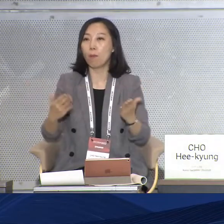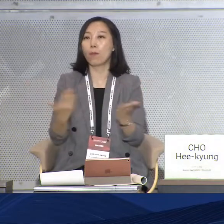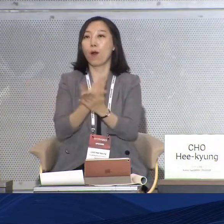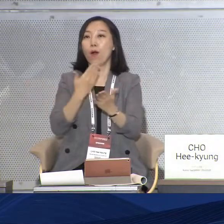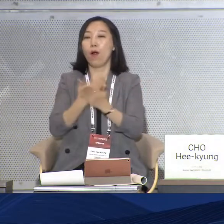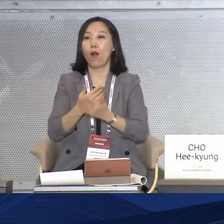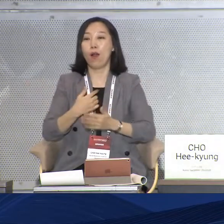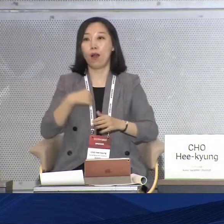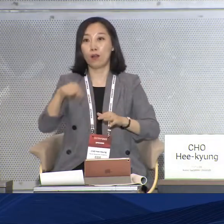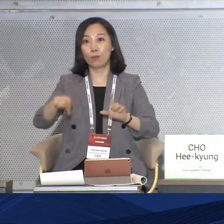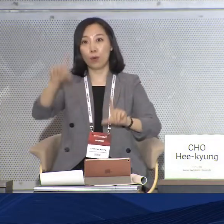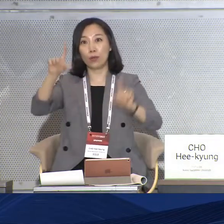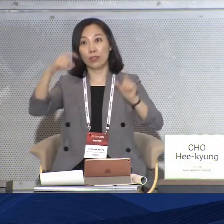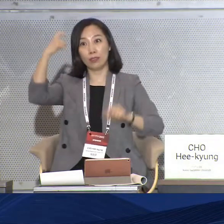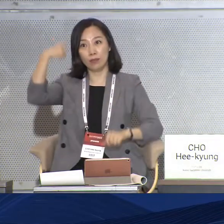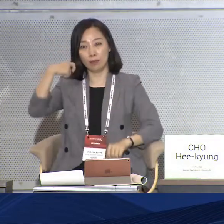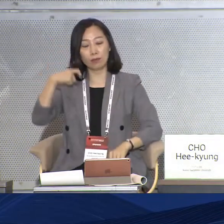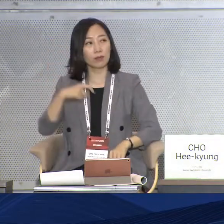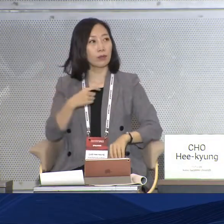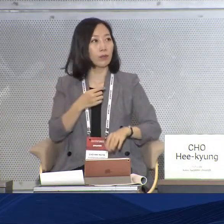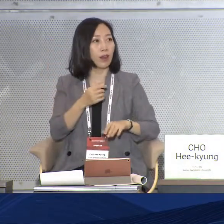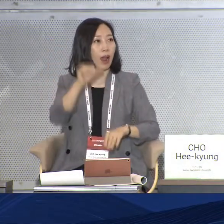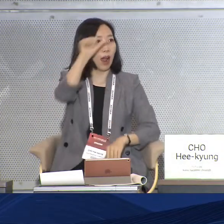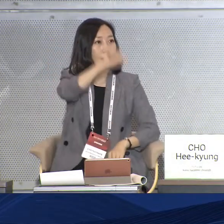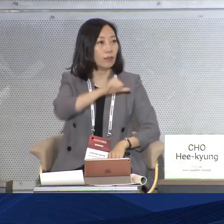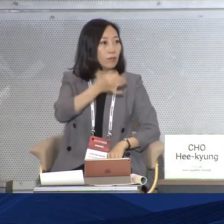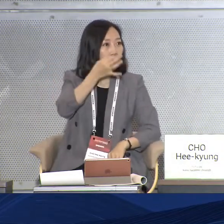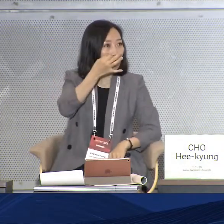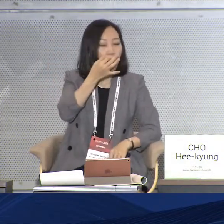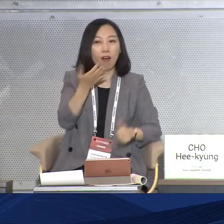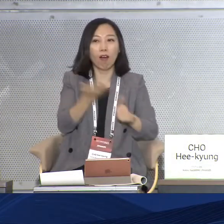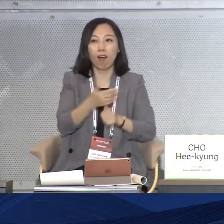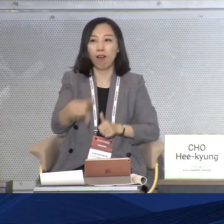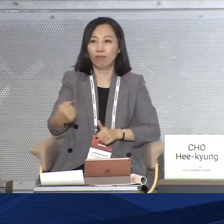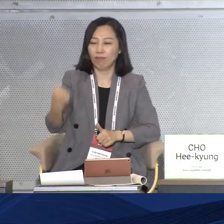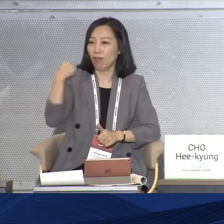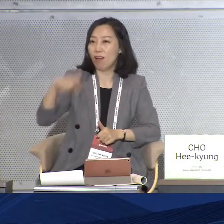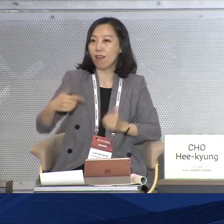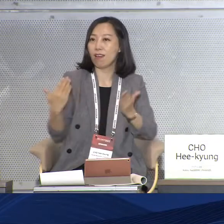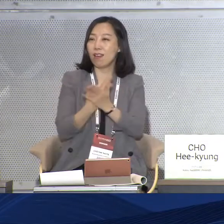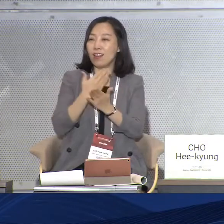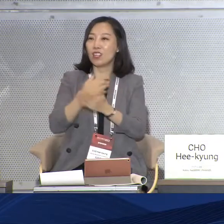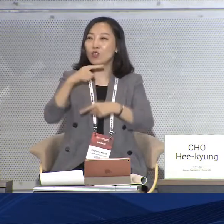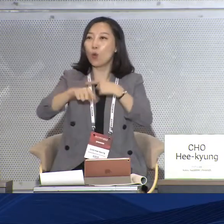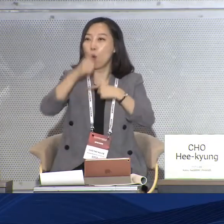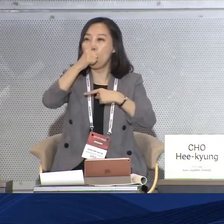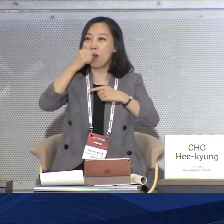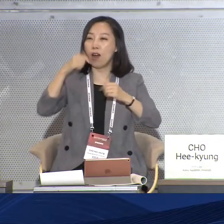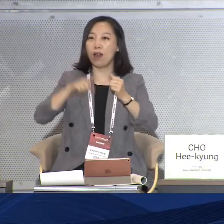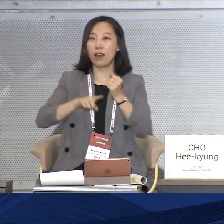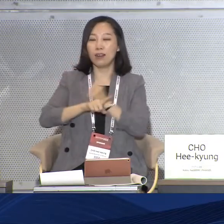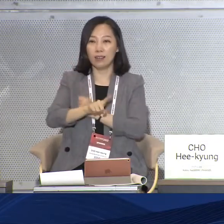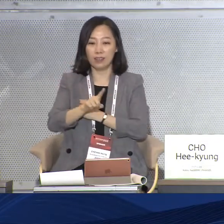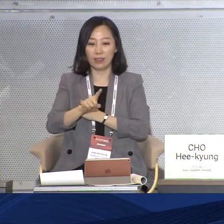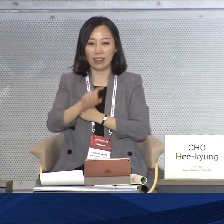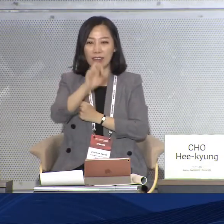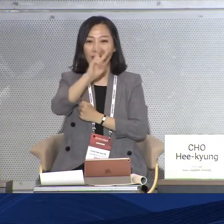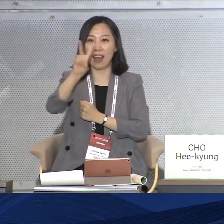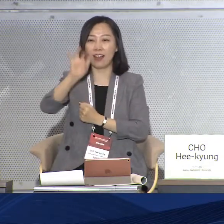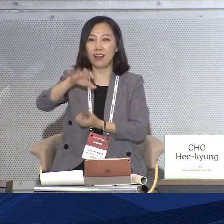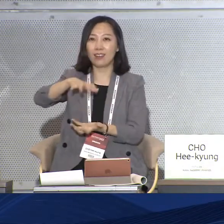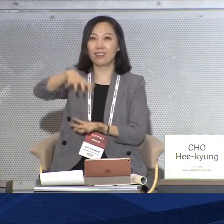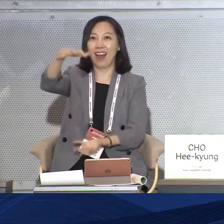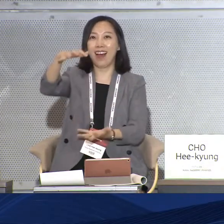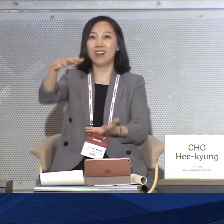활용 매뉴얼까지도 보급하는 아주 발전적인 성과를 이루었습니다. 이는 아시아에서조차도